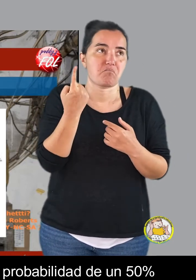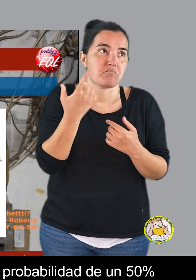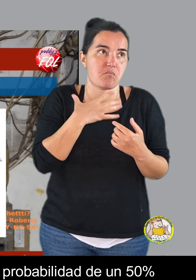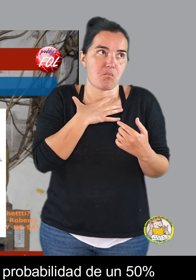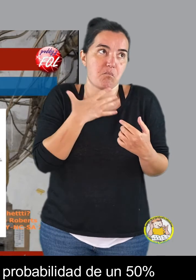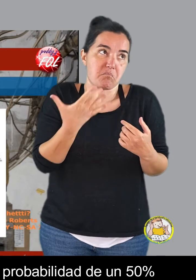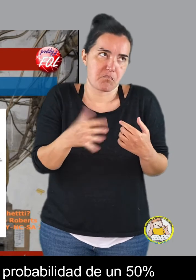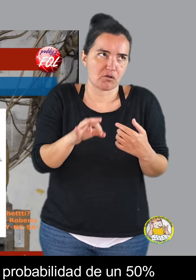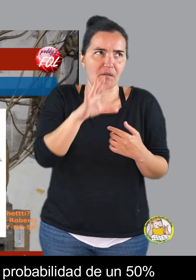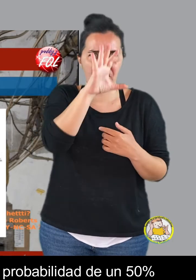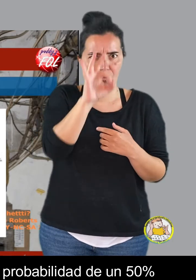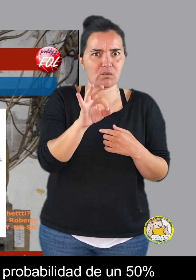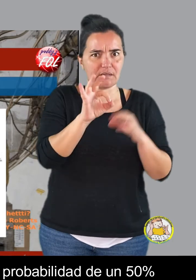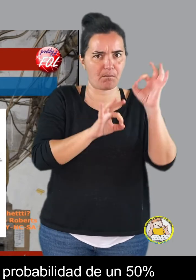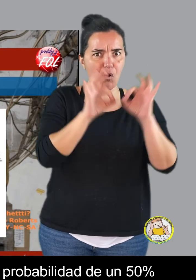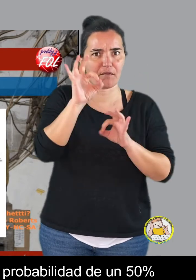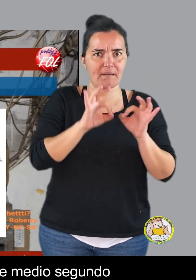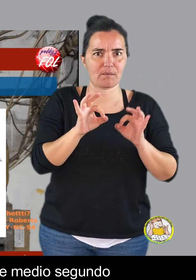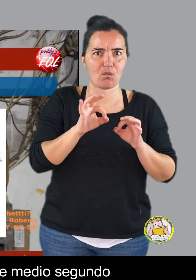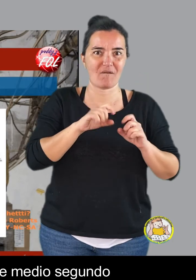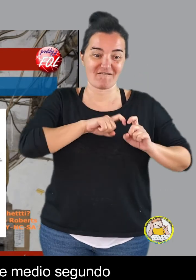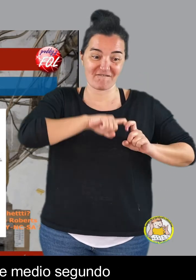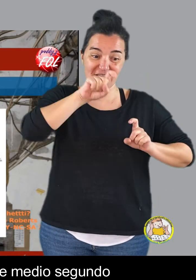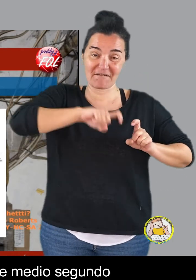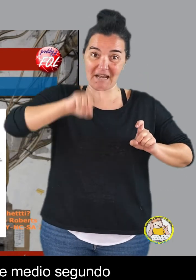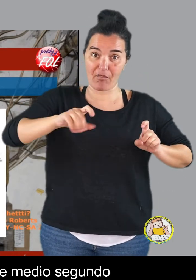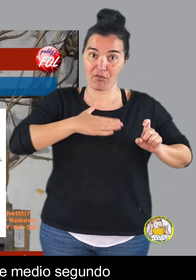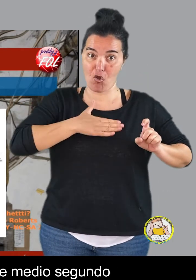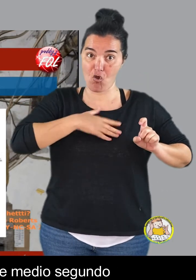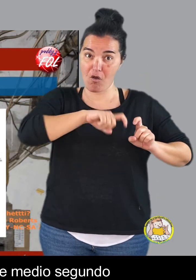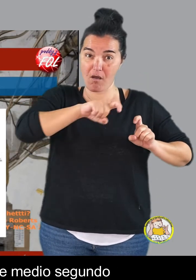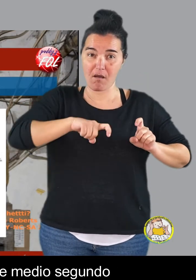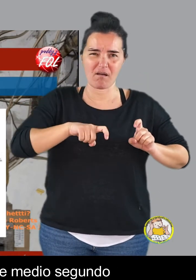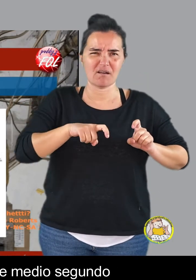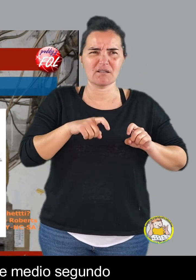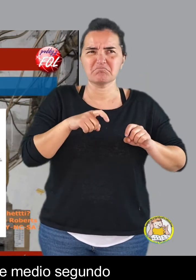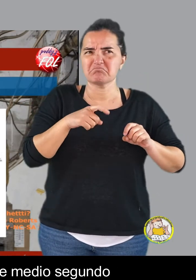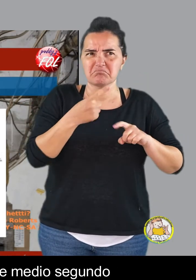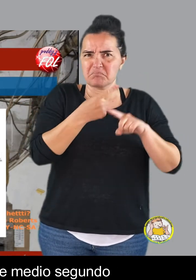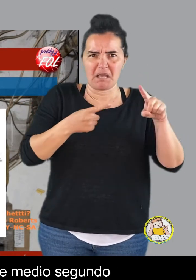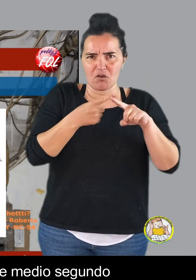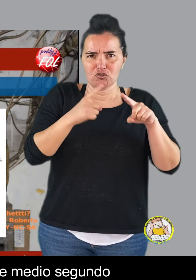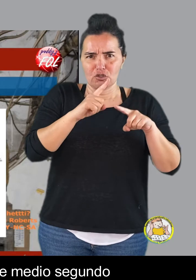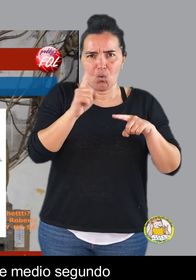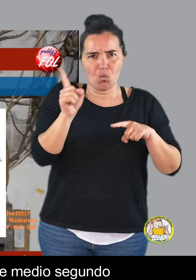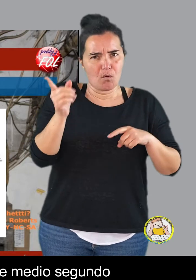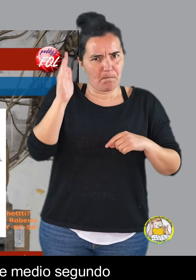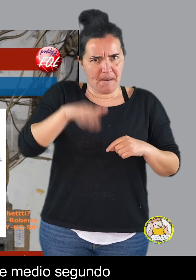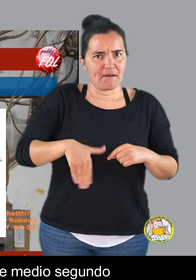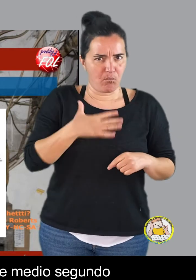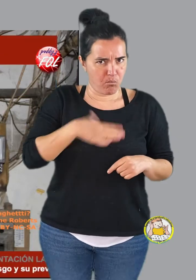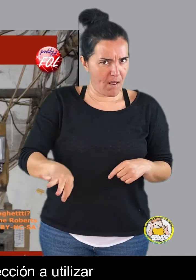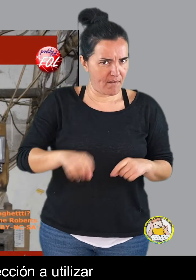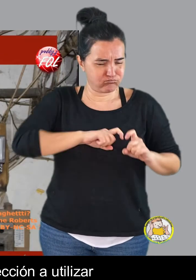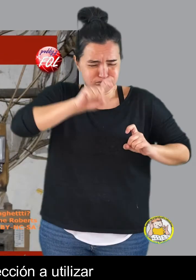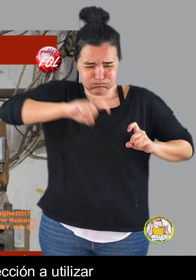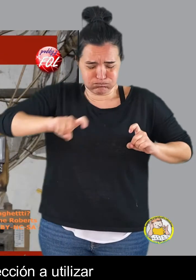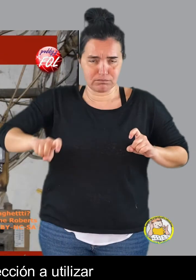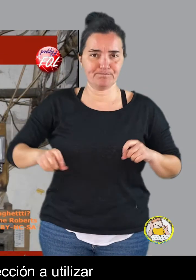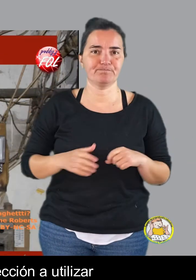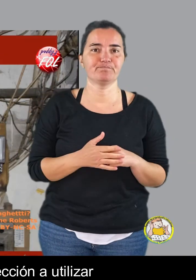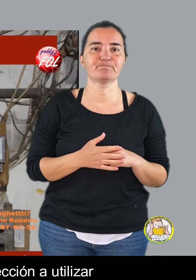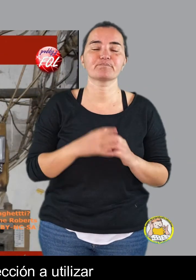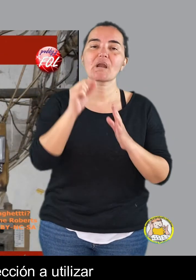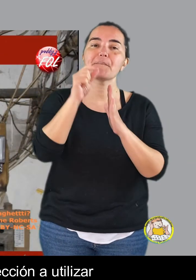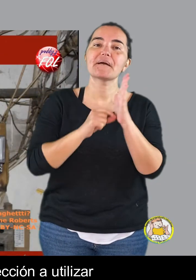provocar, con una probabilidad de un 50%, una fibrilación ventricular en menos de medio segundo. Las